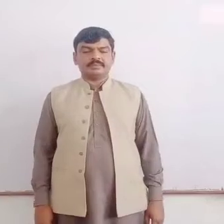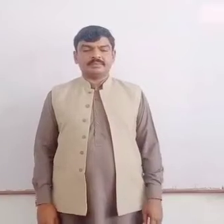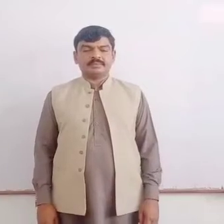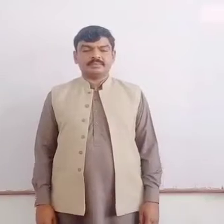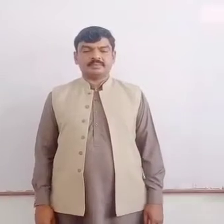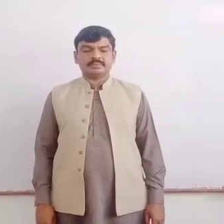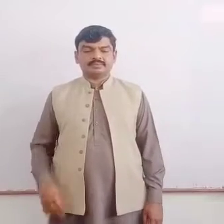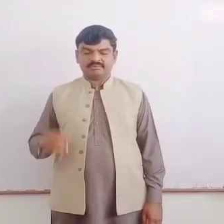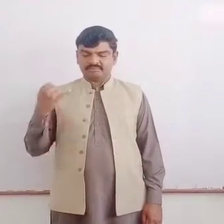घटिया,